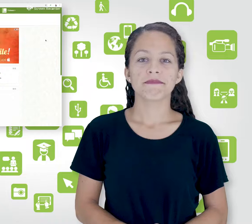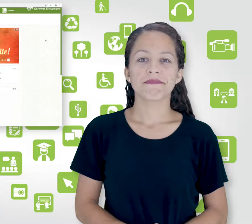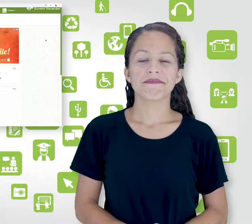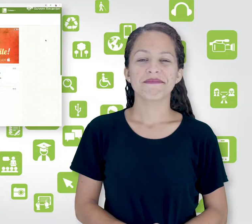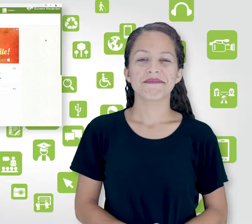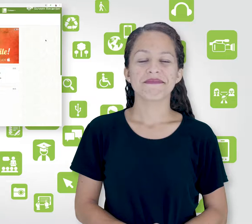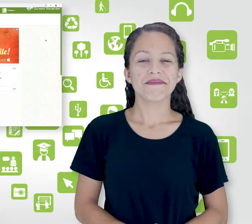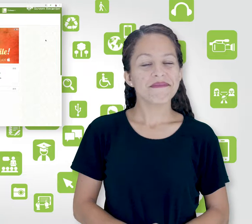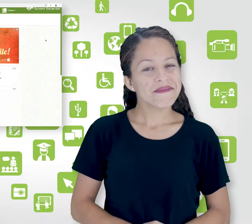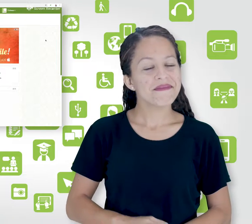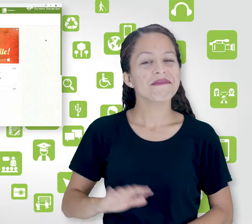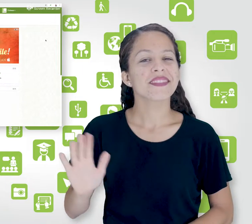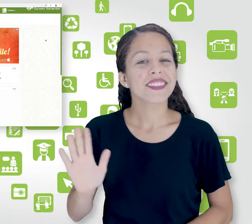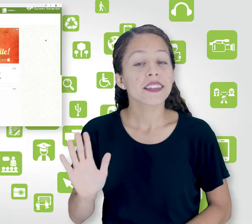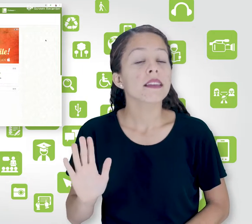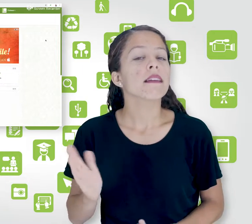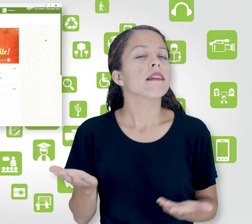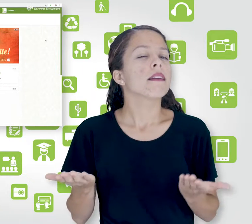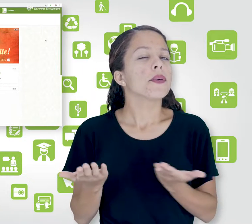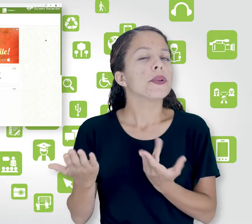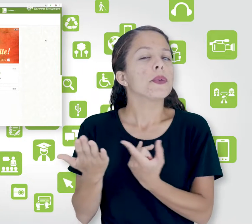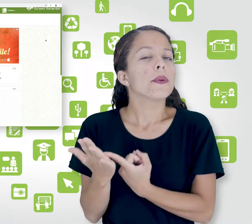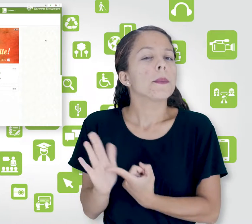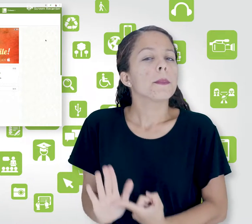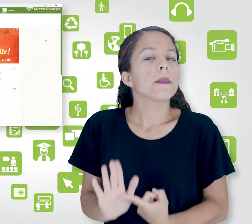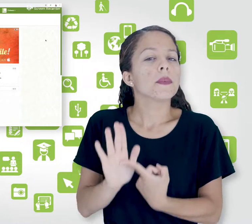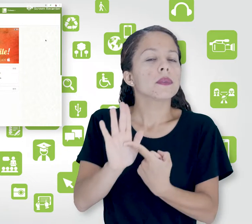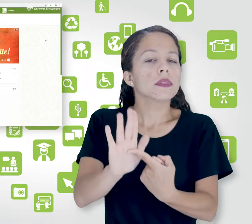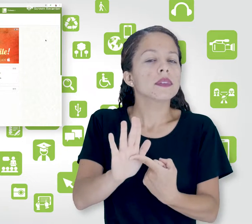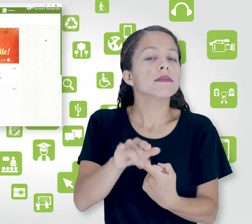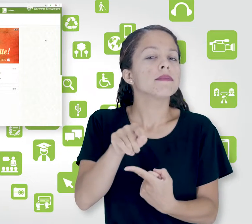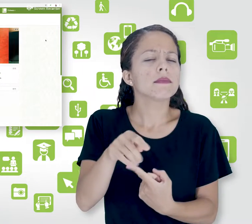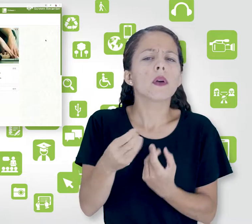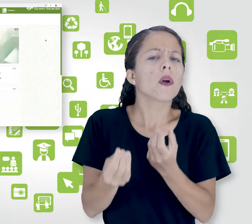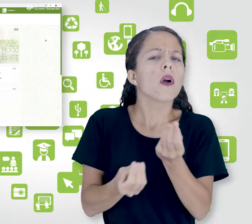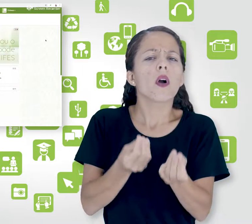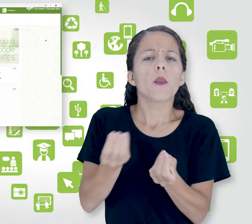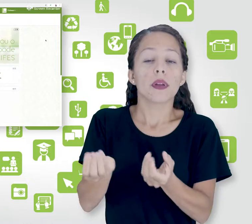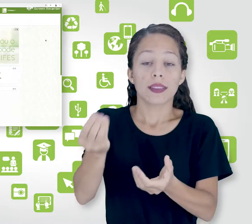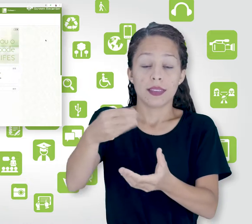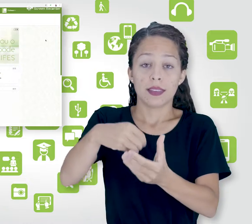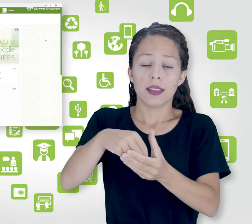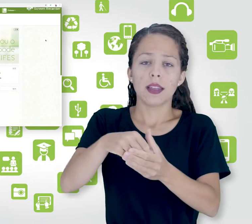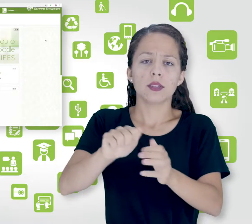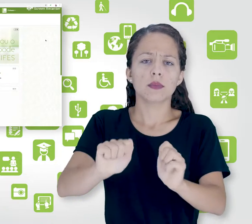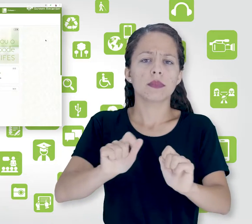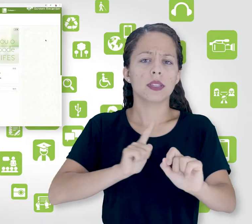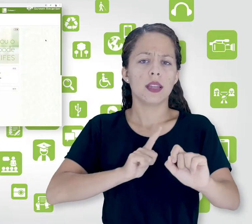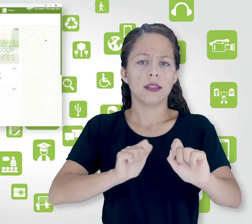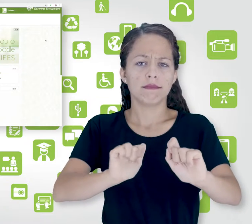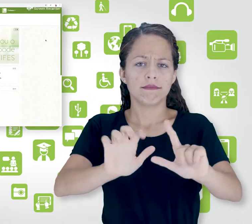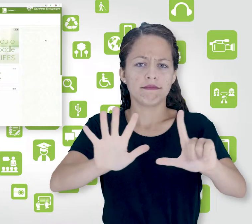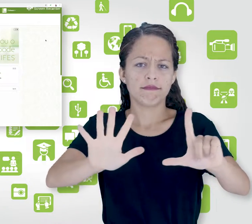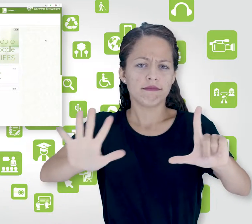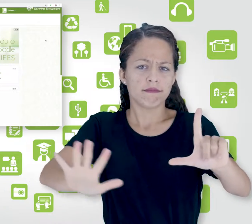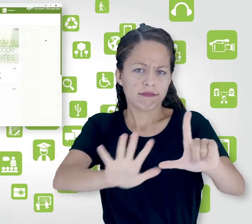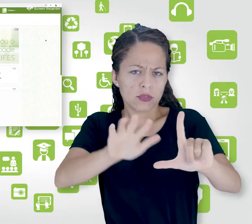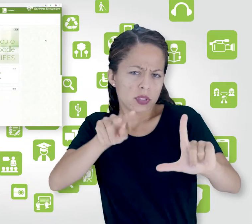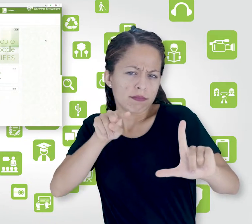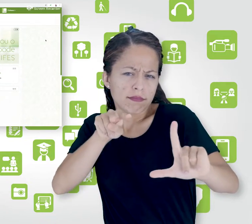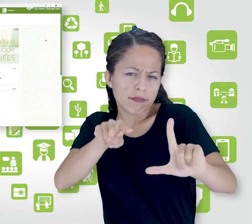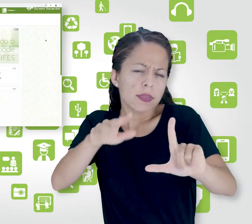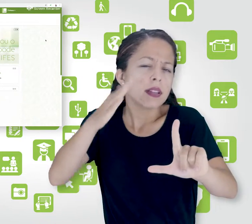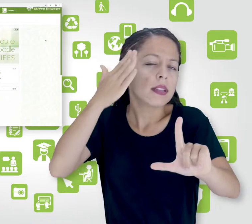é muito bem muito bem hoje eu quero mostrar para você como funciona de uma maneira geral